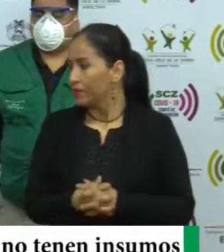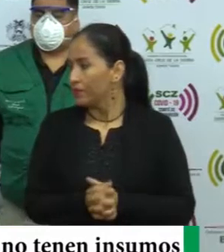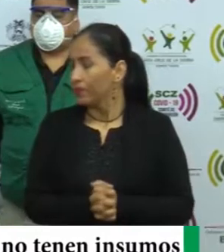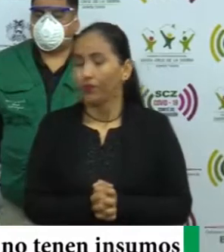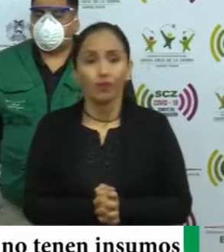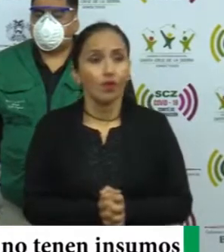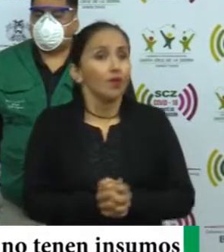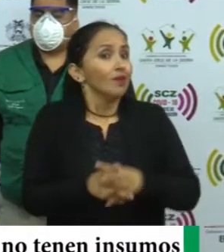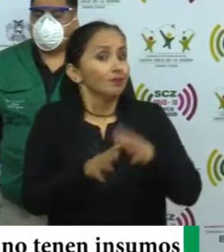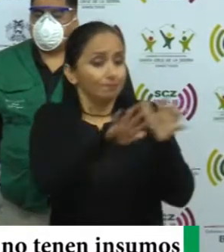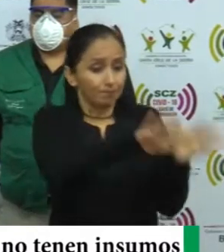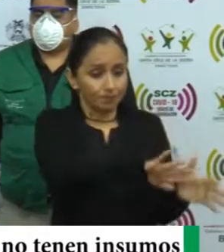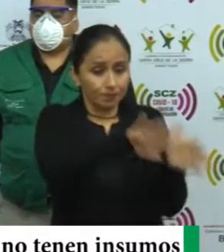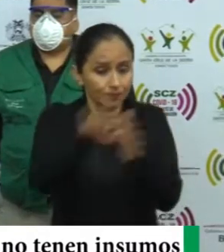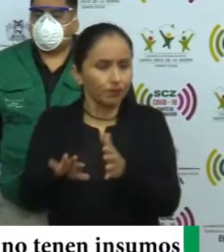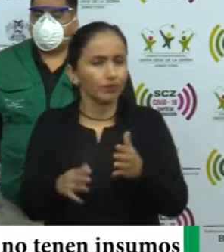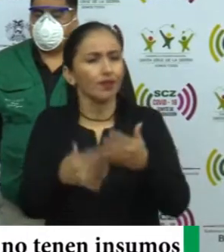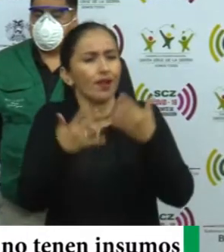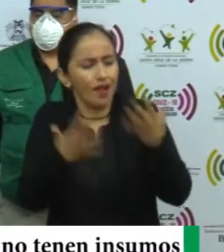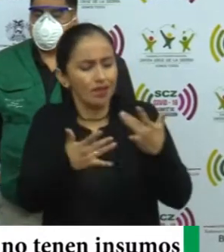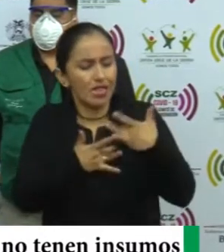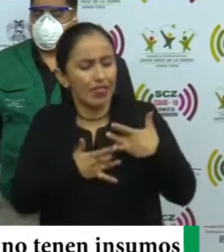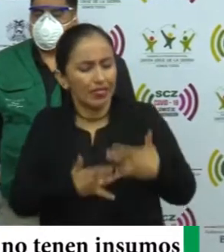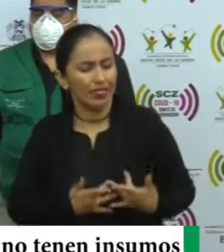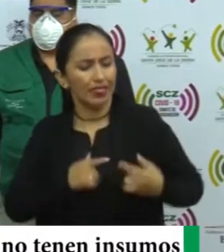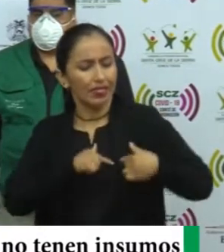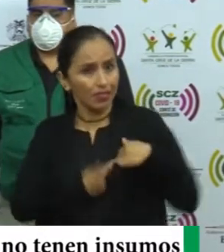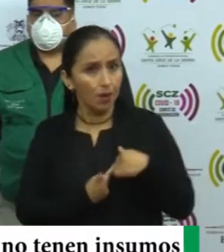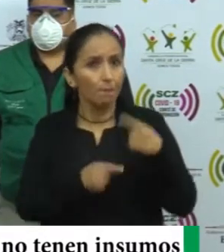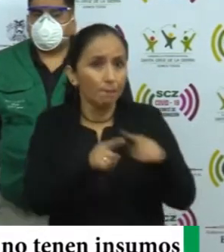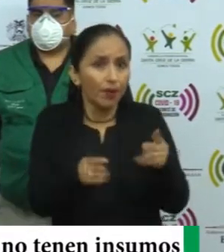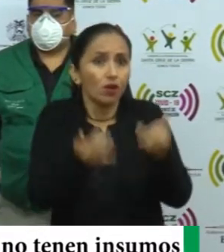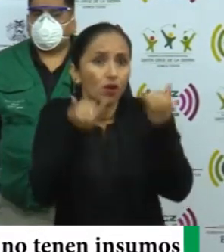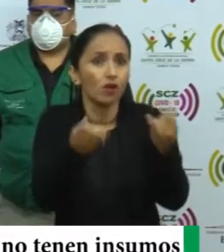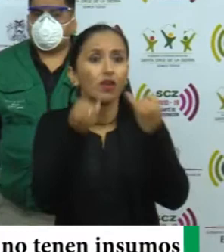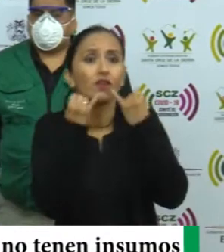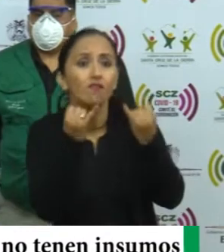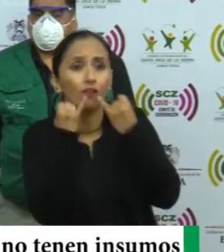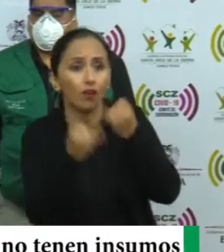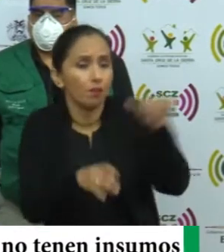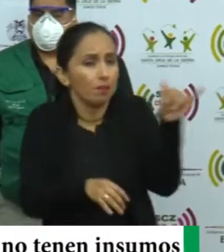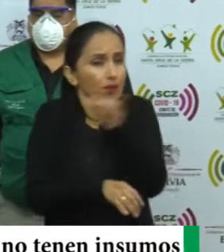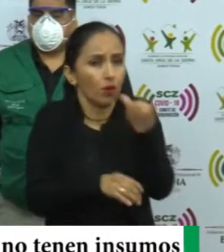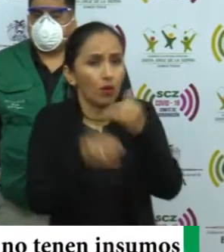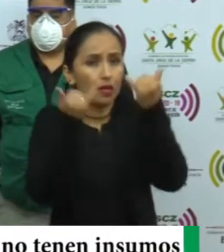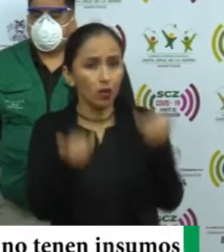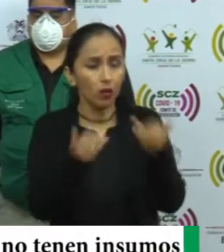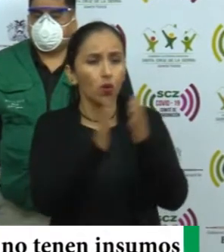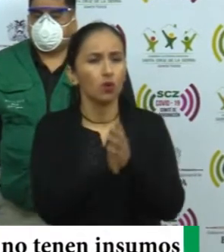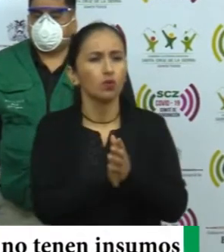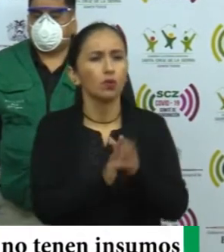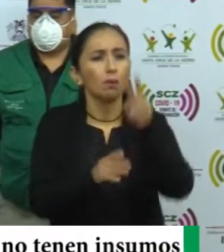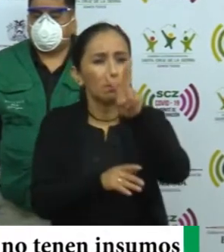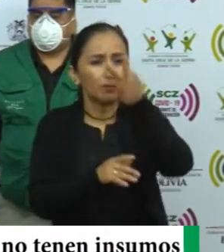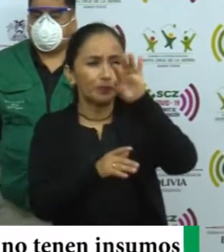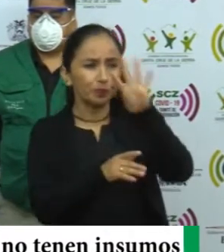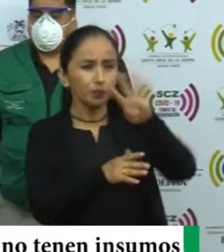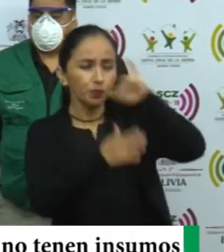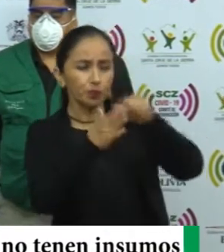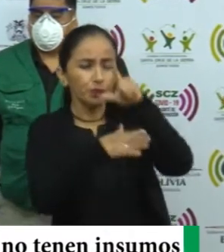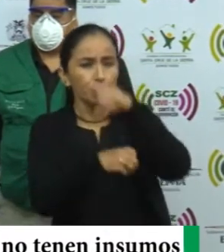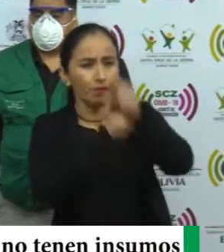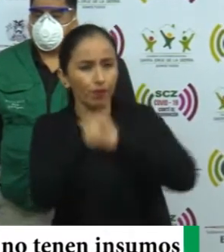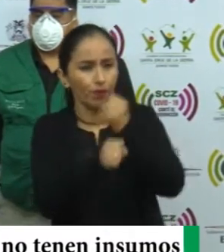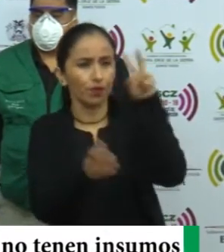Vamos, como cada día, a pesar del dolor que nos embarga, dar el reporte diario de casos correspondiente al 24 de julio